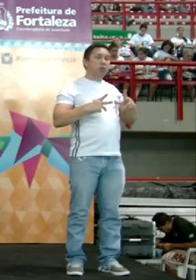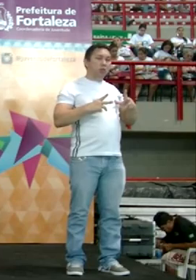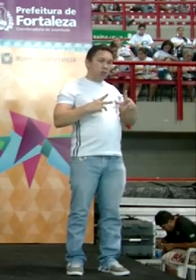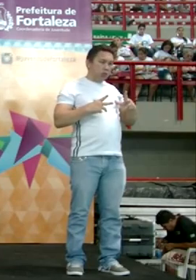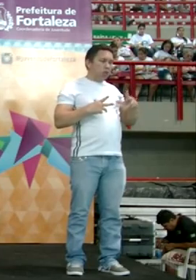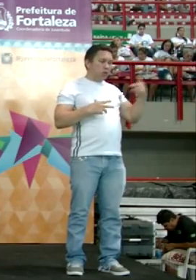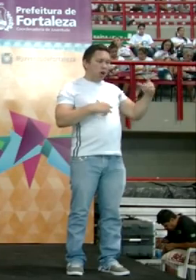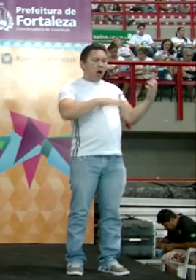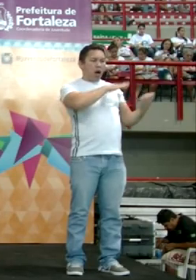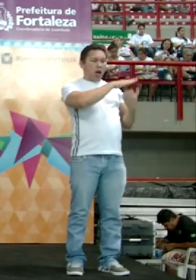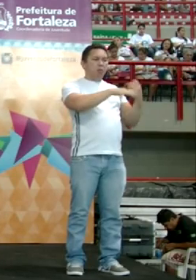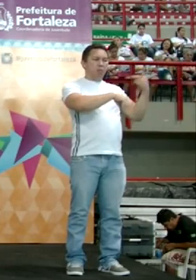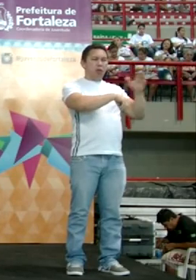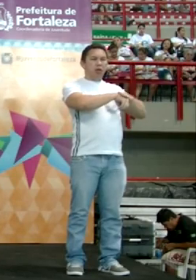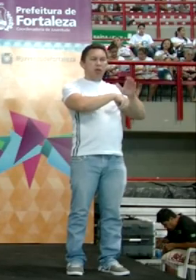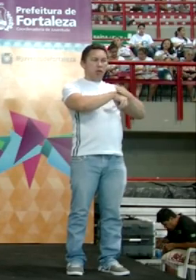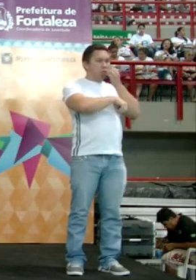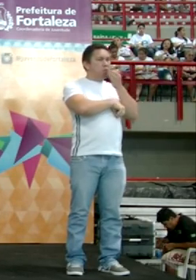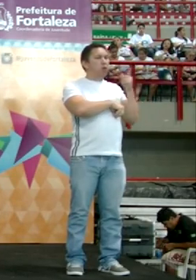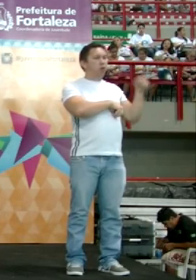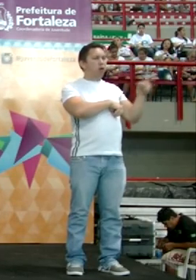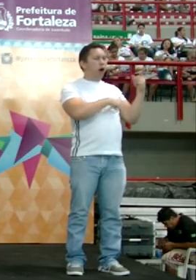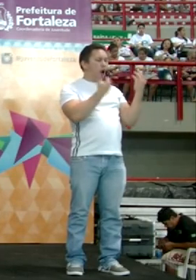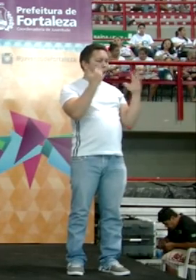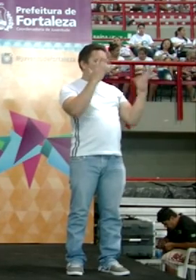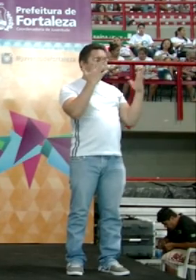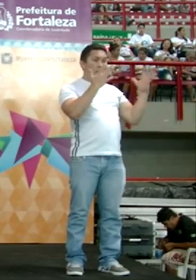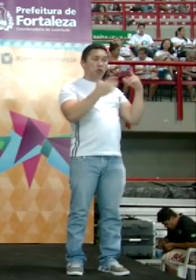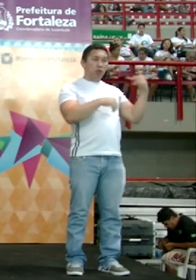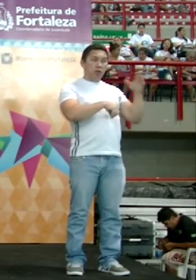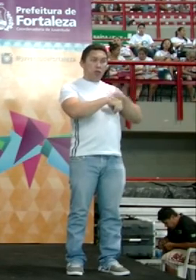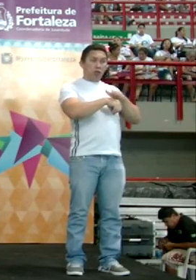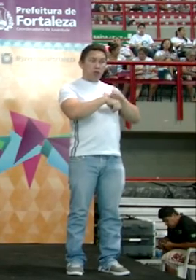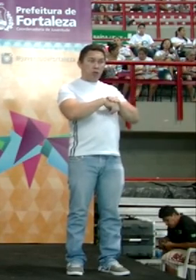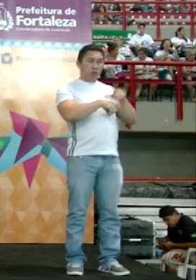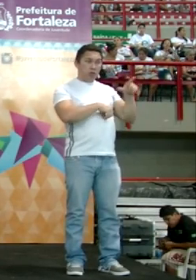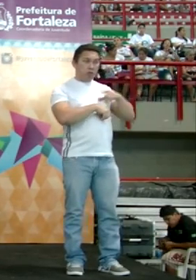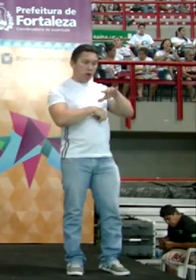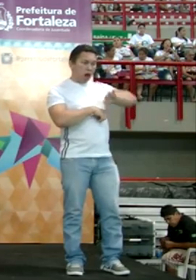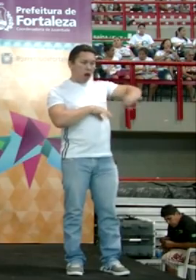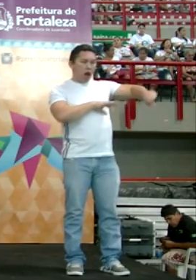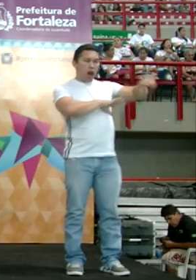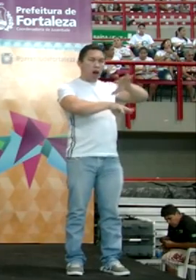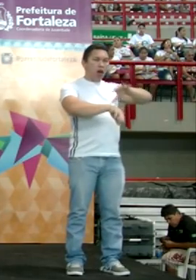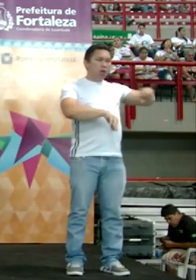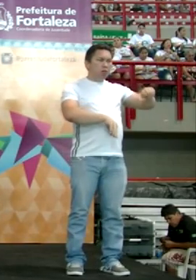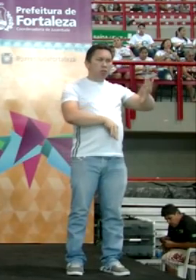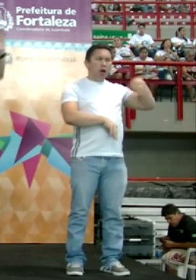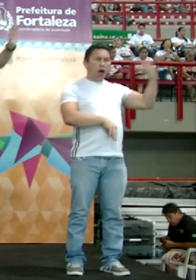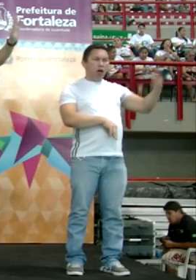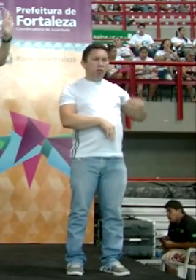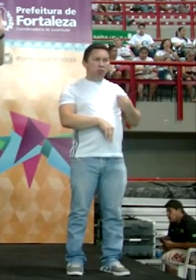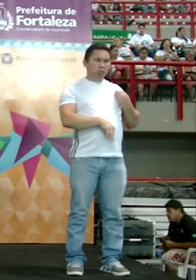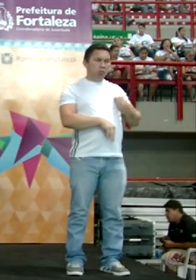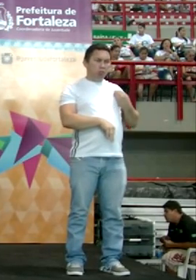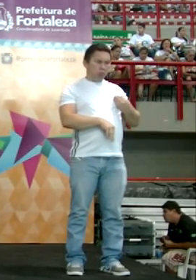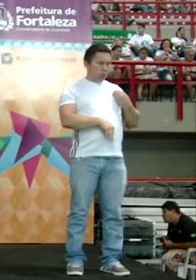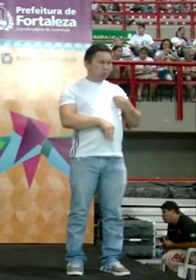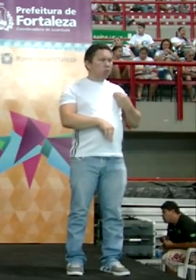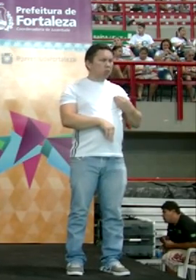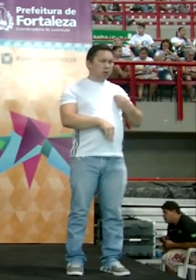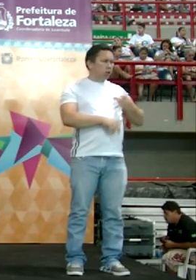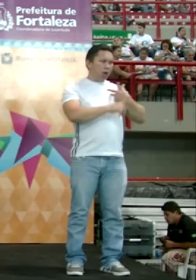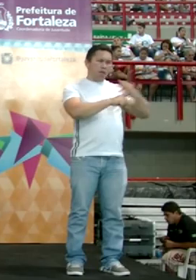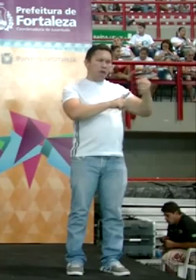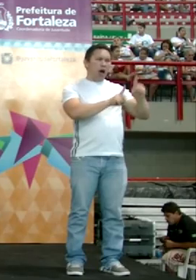Petrobras é uma empresa super elogiada. E é tão boa que mesmo com esses altíssimos índices de corrupção, a empresa está aí. E ela vai superar já